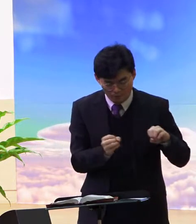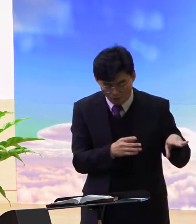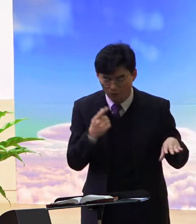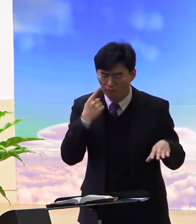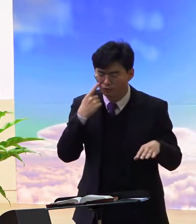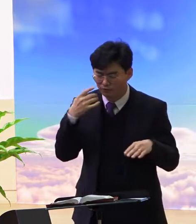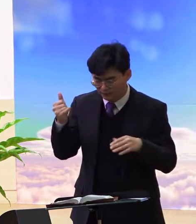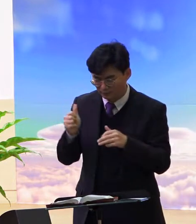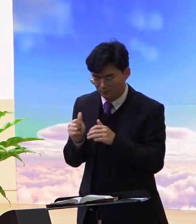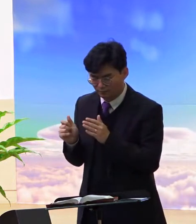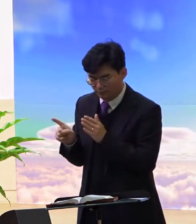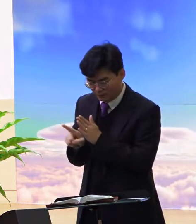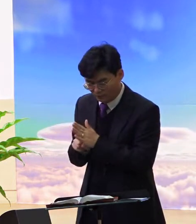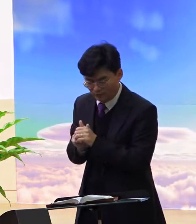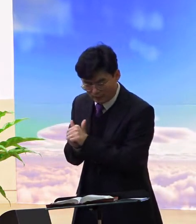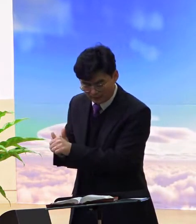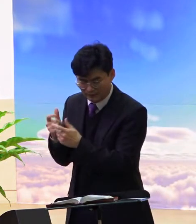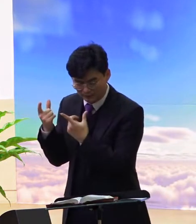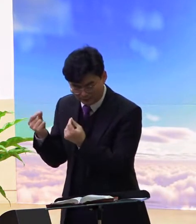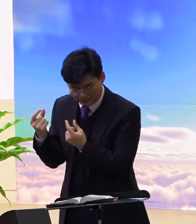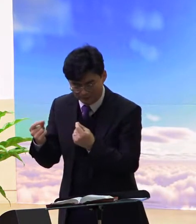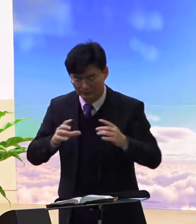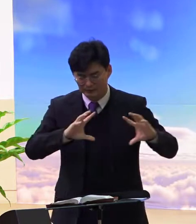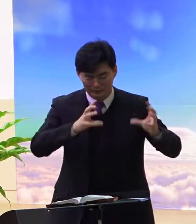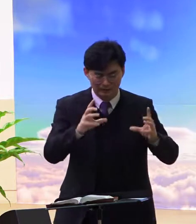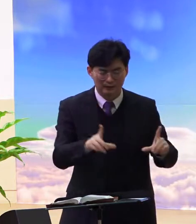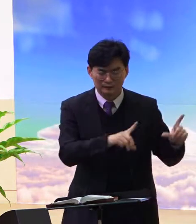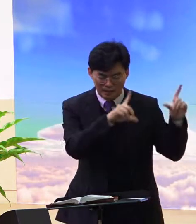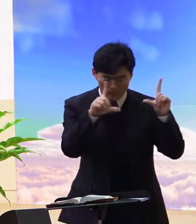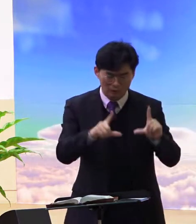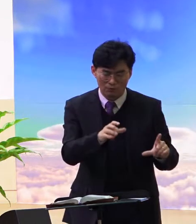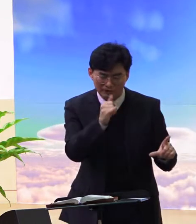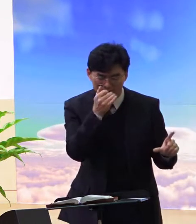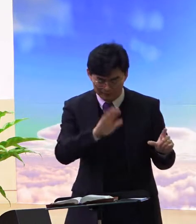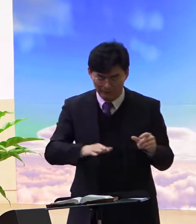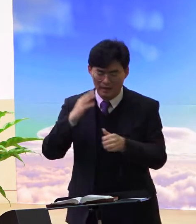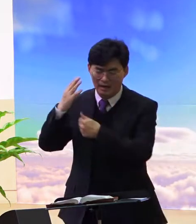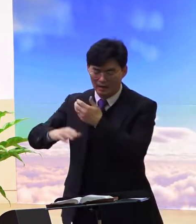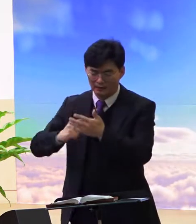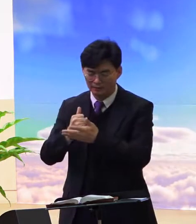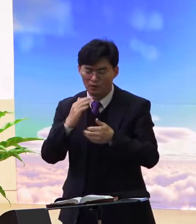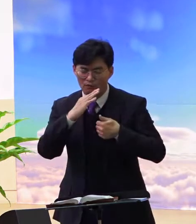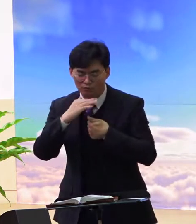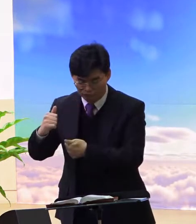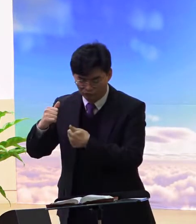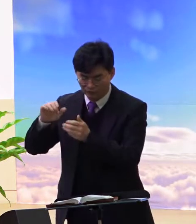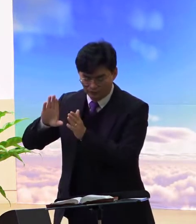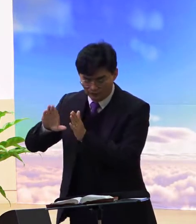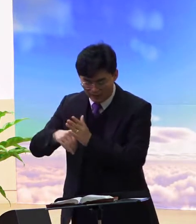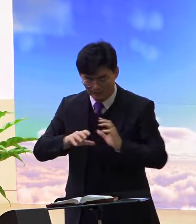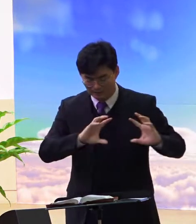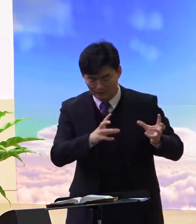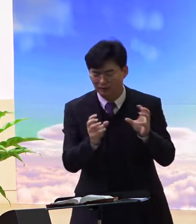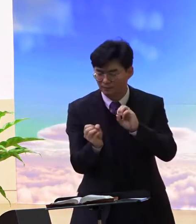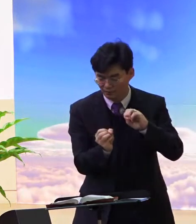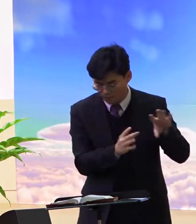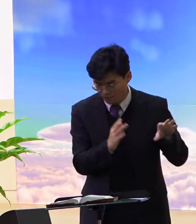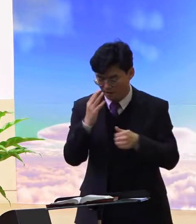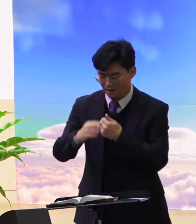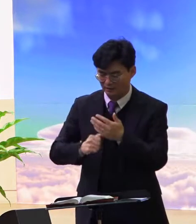부르실 때 우리들은 이 세상의 모든 것을 놓아두고 떠나야만 합니다. 각자의 사정과 형편과